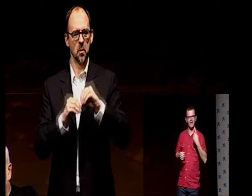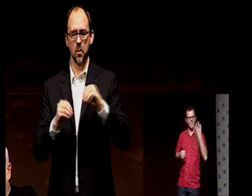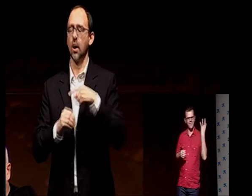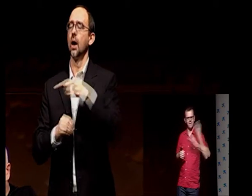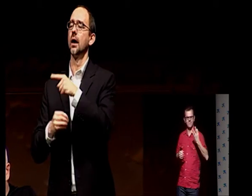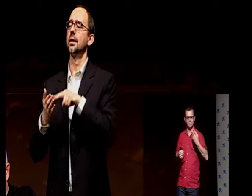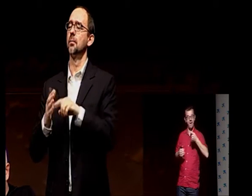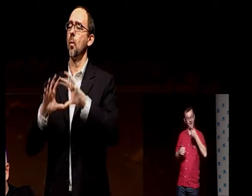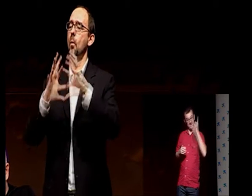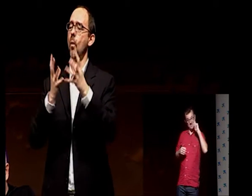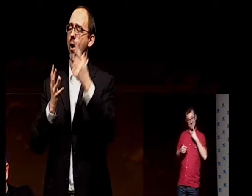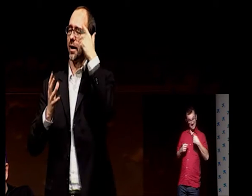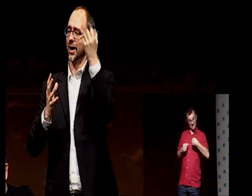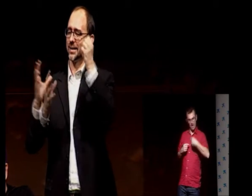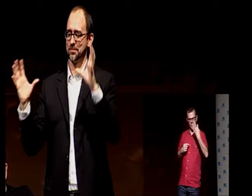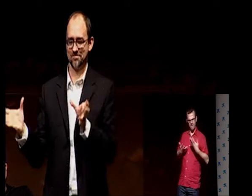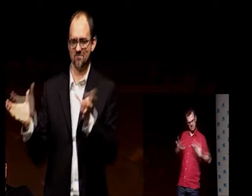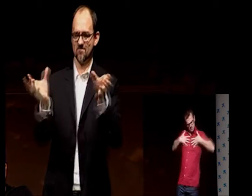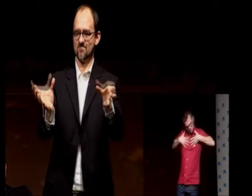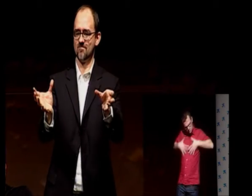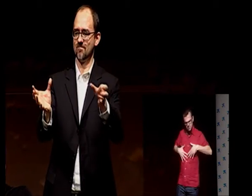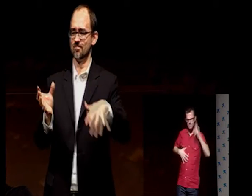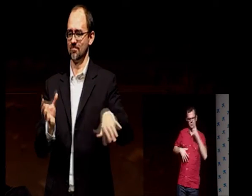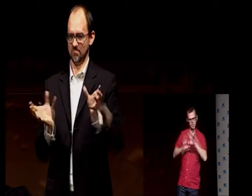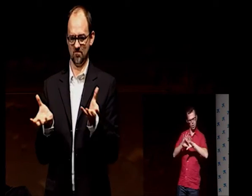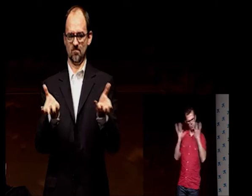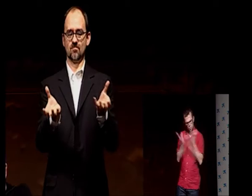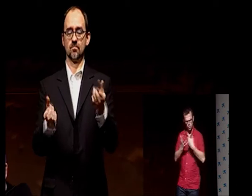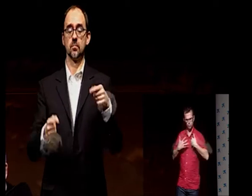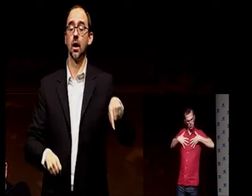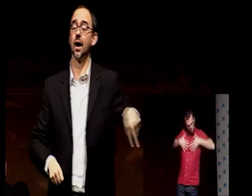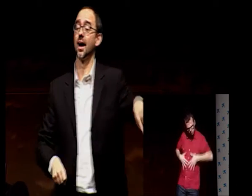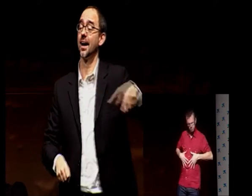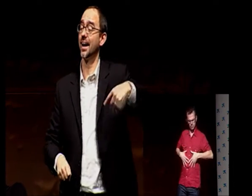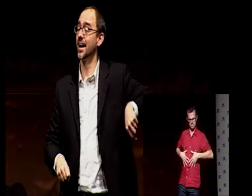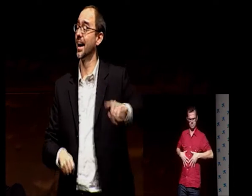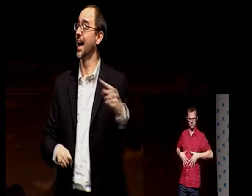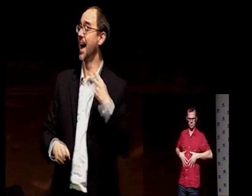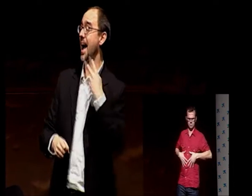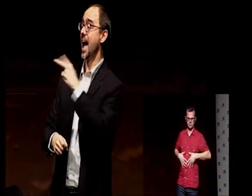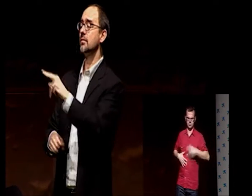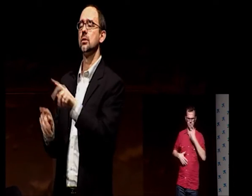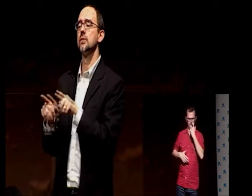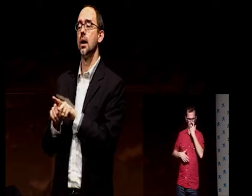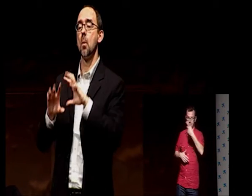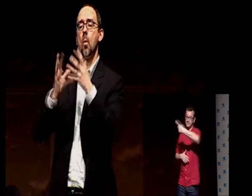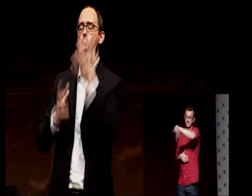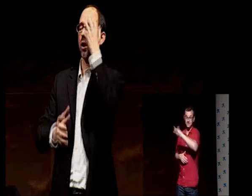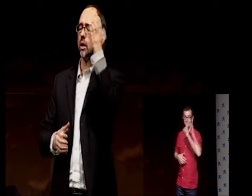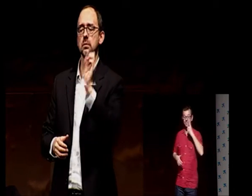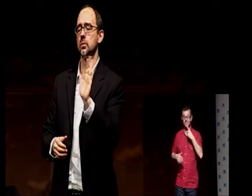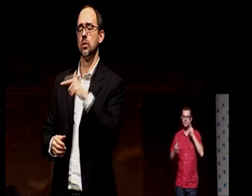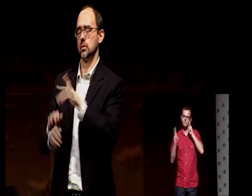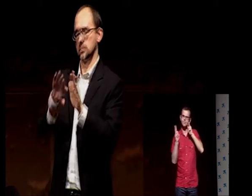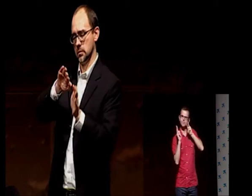que querían ocupar puestos de decisión en la universidad sino que la dirección de la universidad no se estaba haciendo